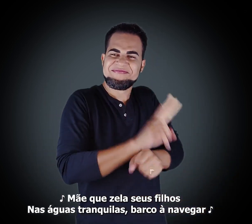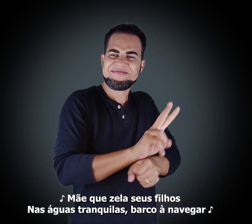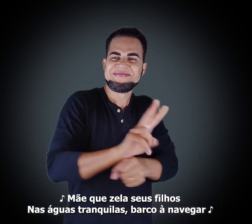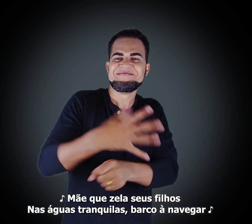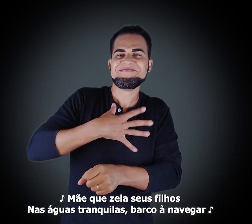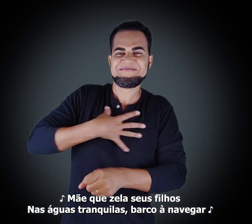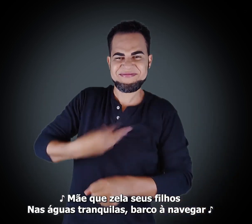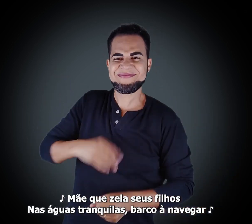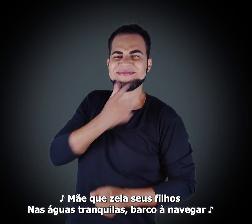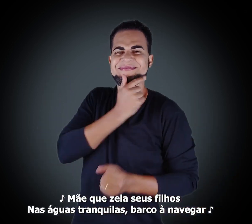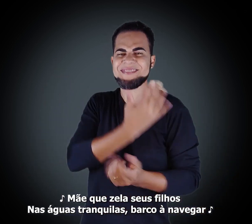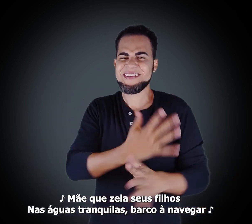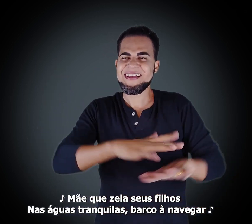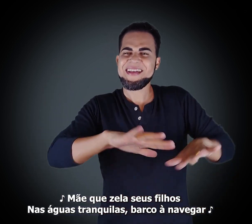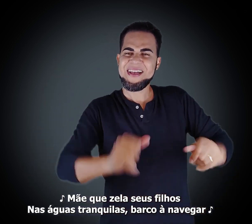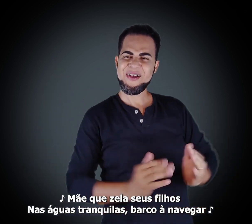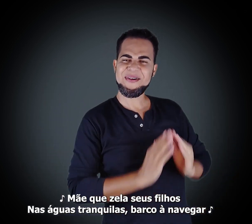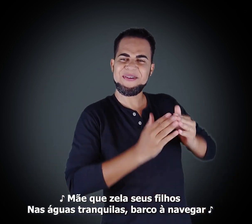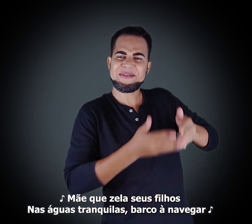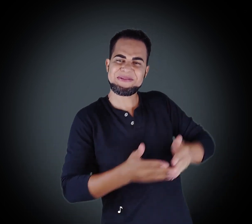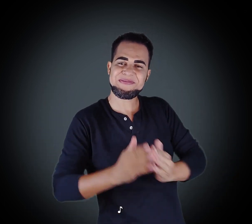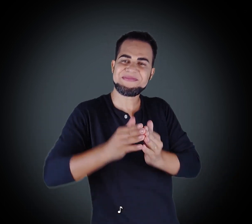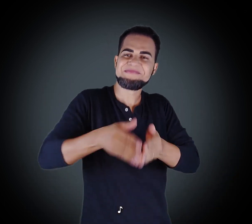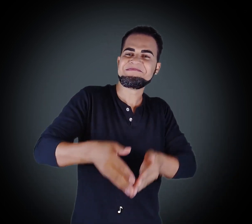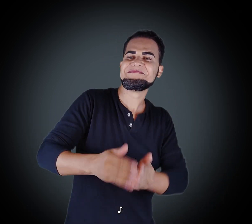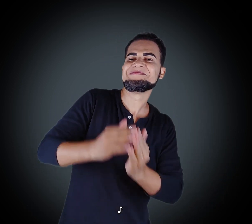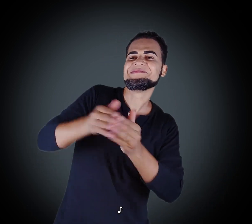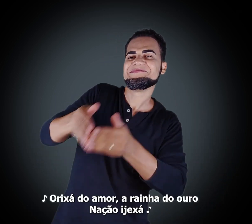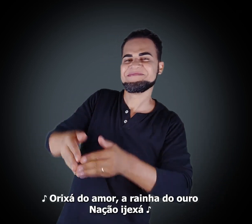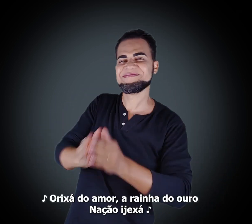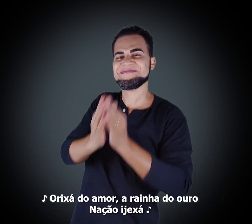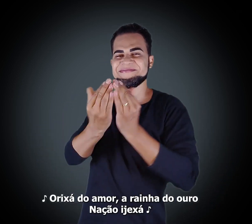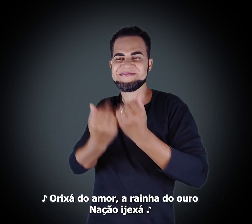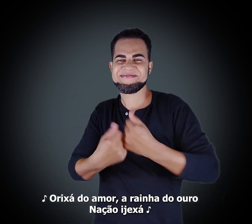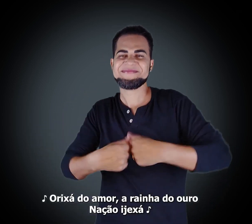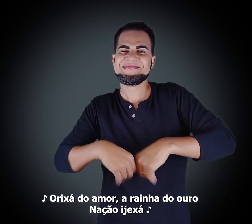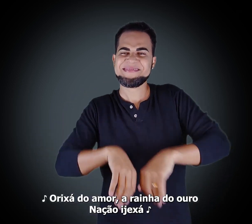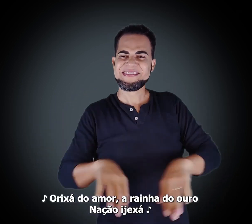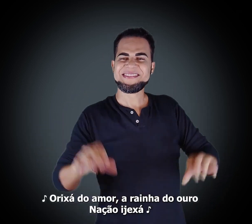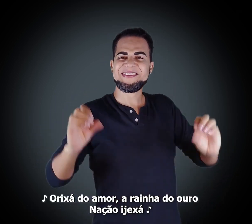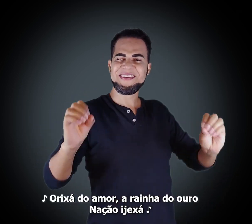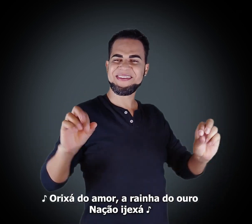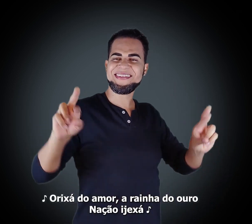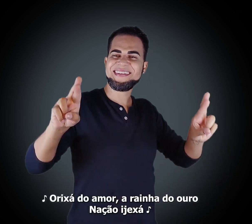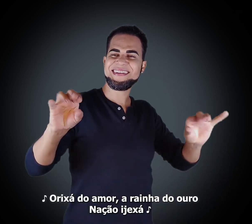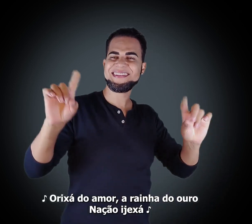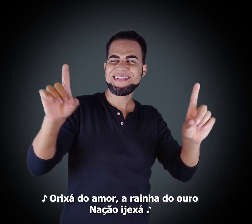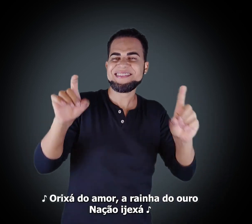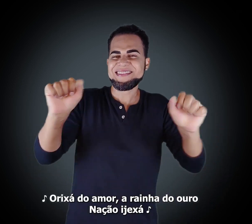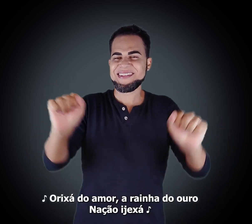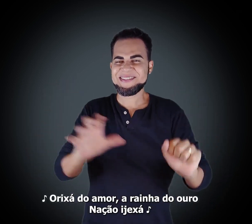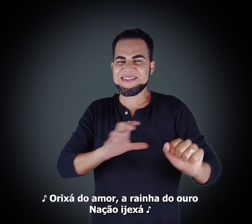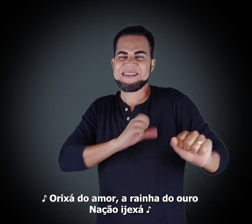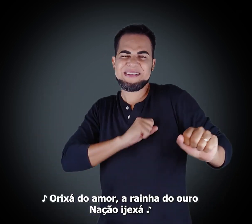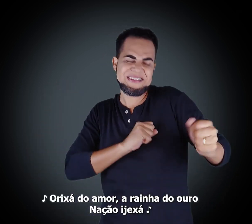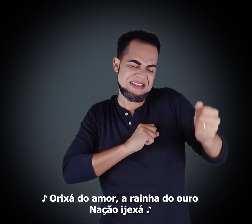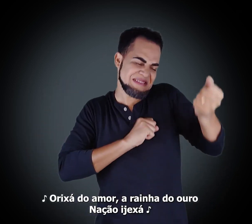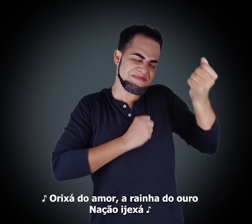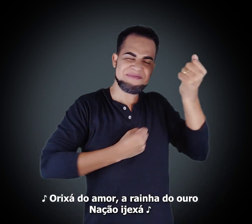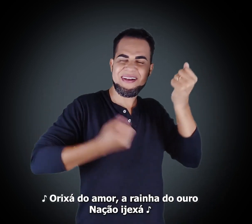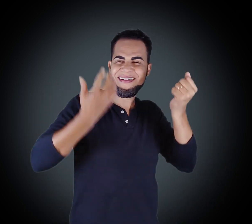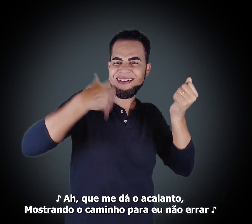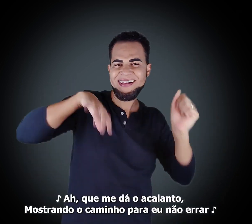filhos nas águas tranquilas, barco a navegar. Orixá do amor, a rainha do ouro,